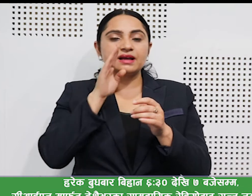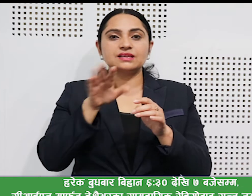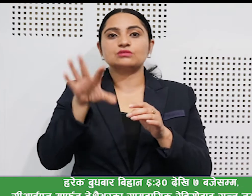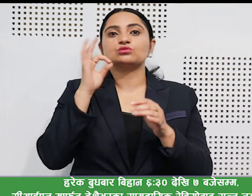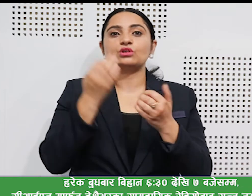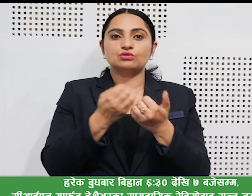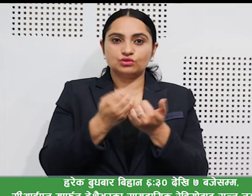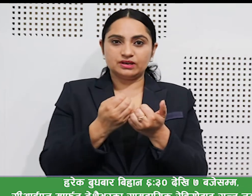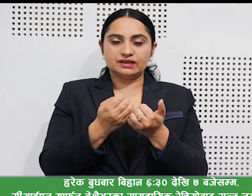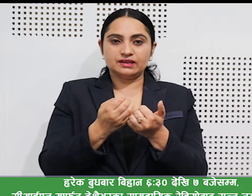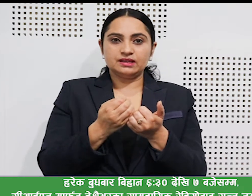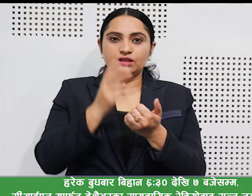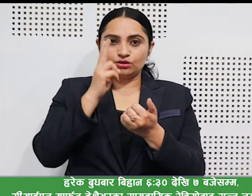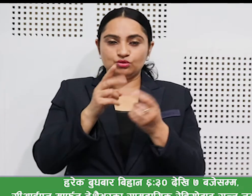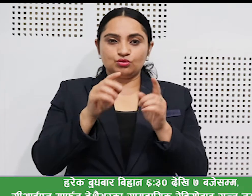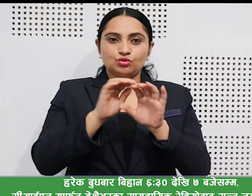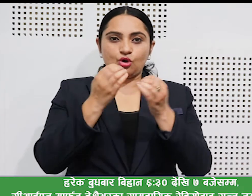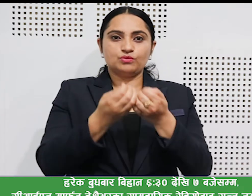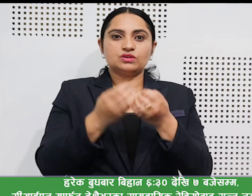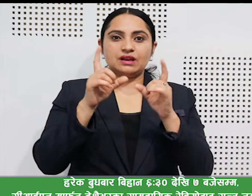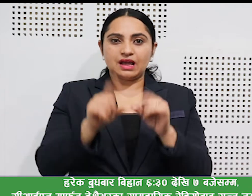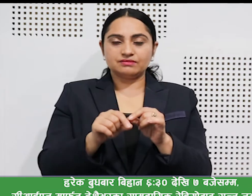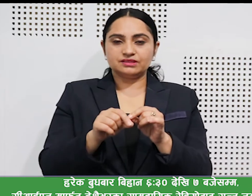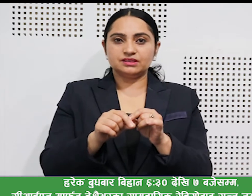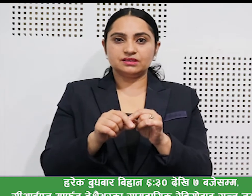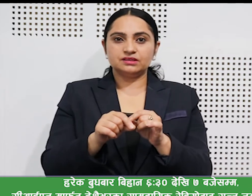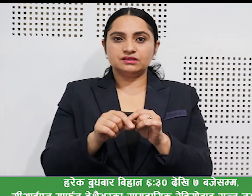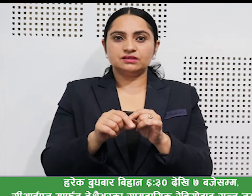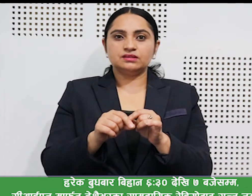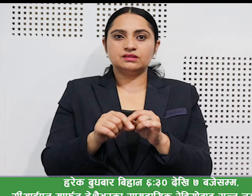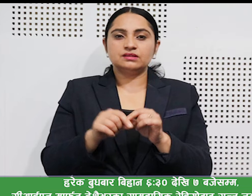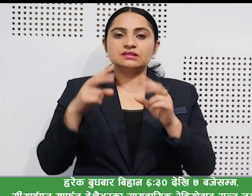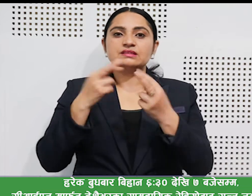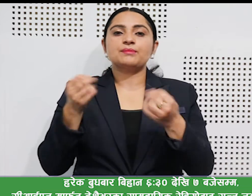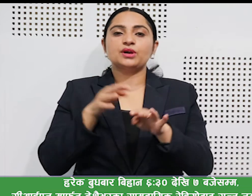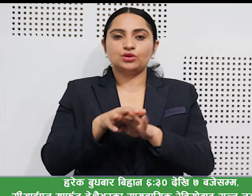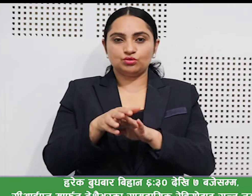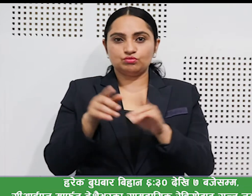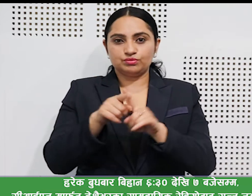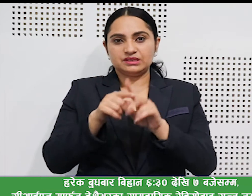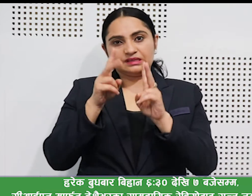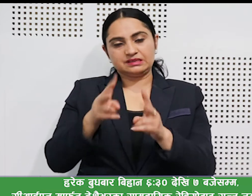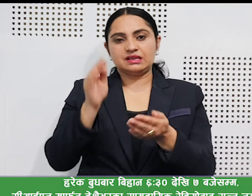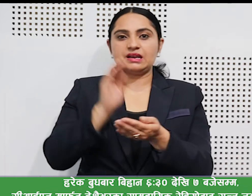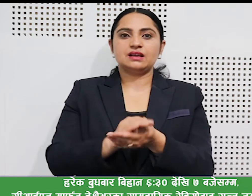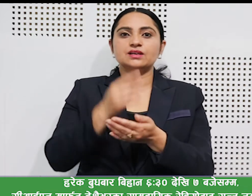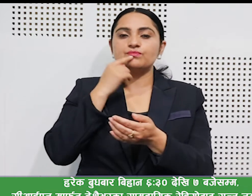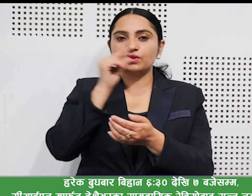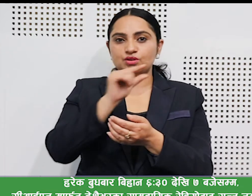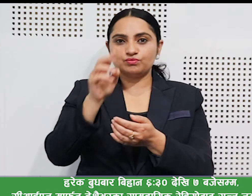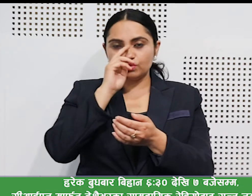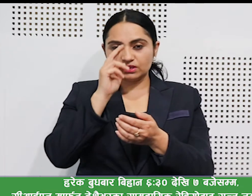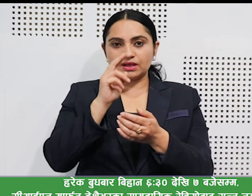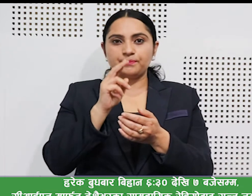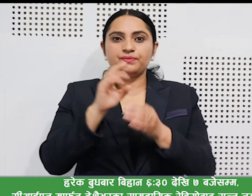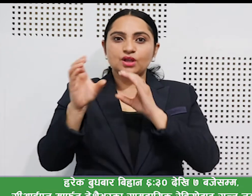अनि त्यसपछि त्यो कम्युनिटीको लागि आवश्यक हुने खालका त्यस्तै खालका सामग्रीहरू कन्टेन्टहरू पनि त्यस्तै खालको राख्ने भन्ने विषयमा